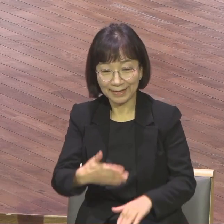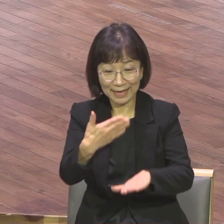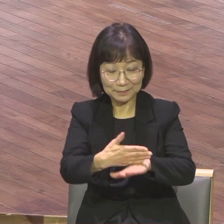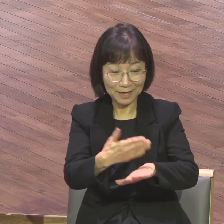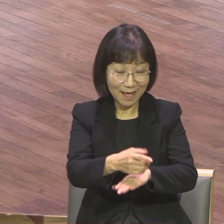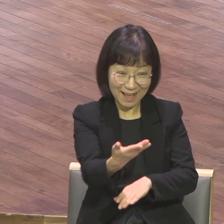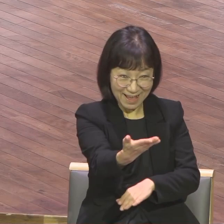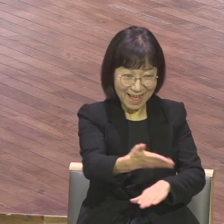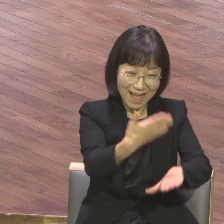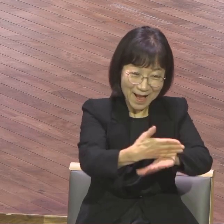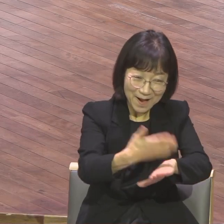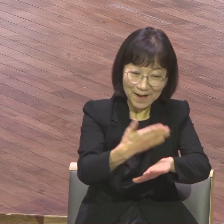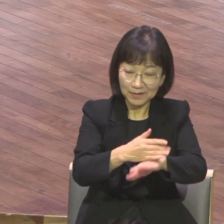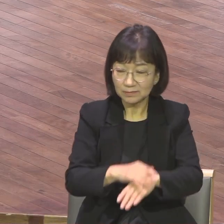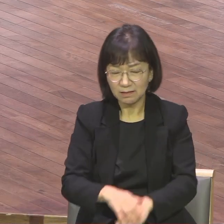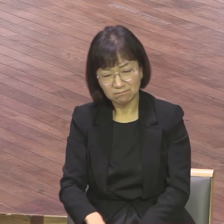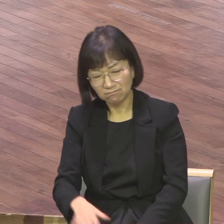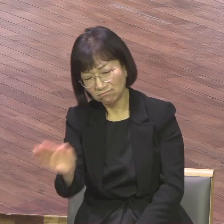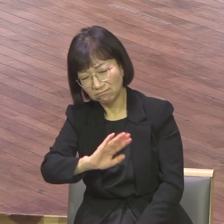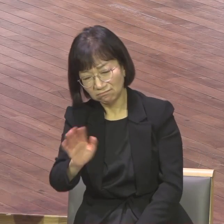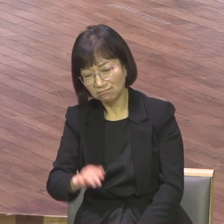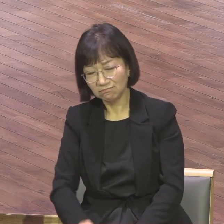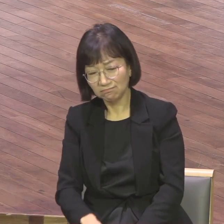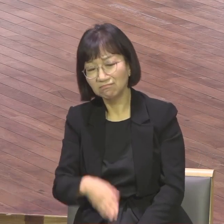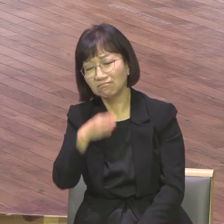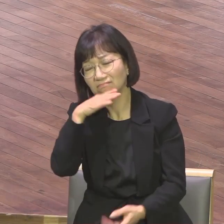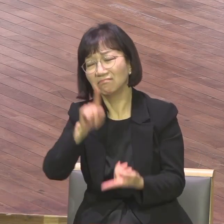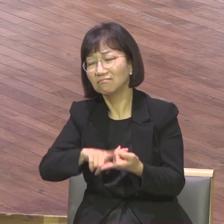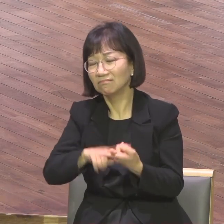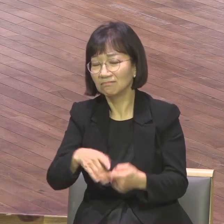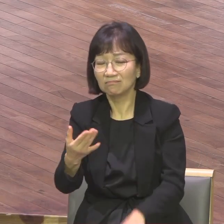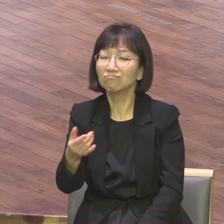태도, 감사 없습니다.